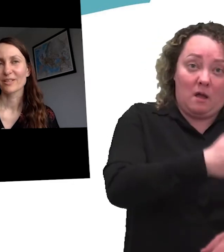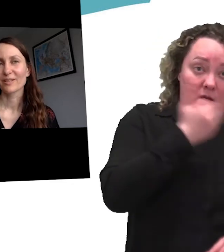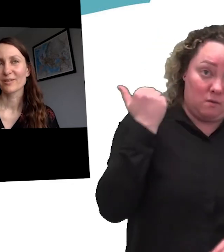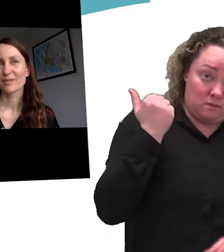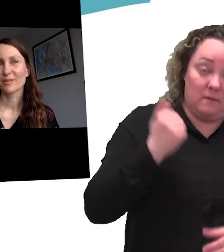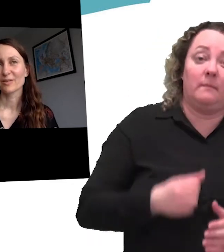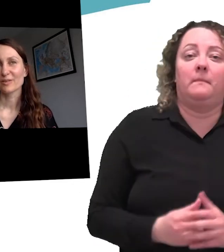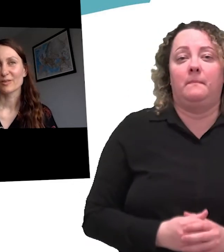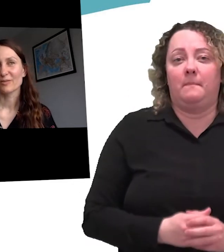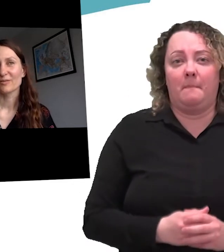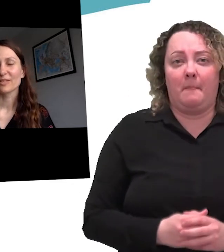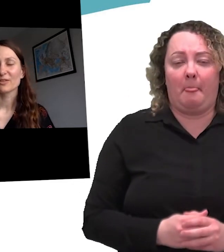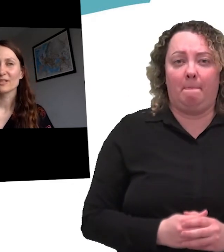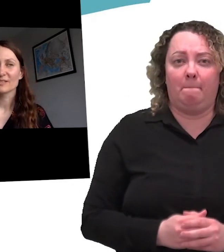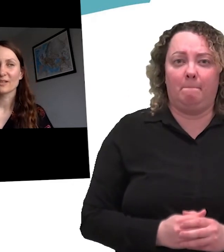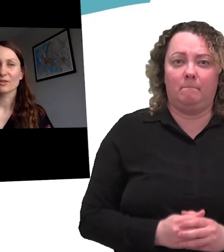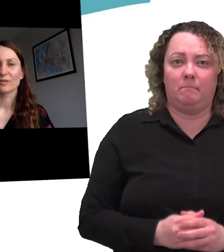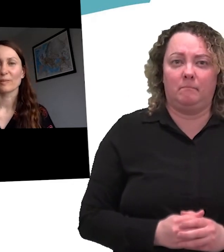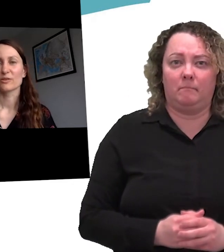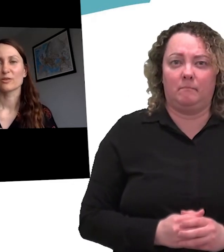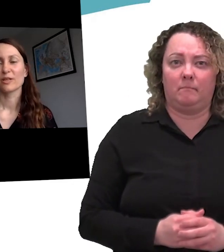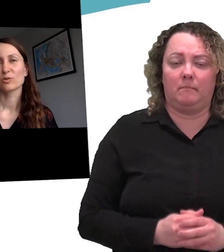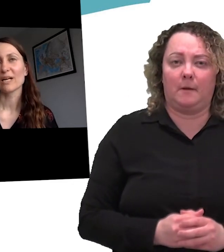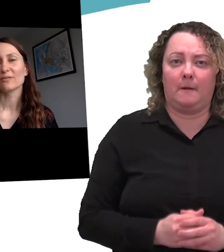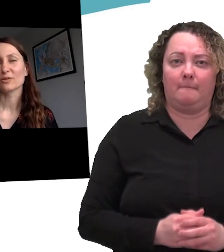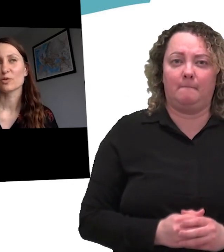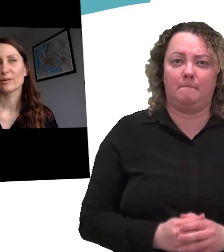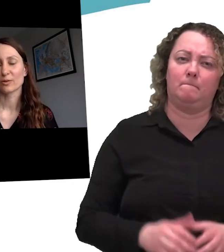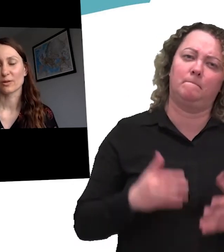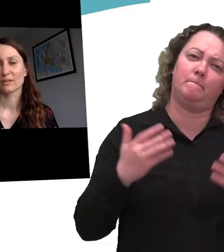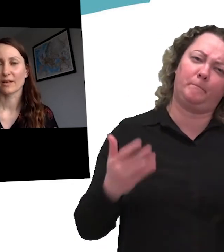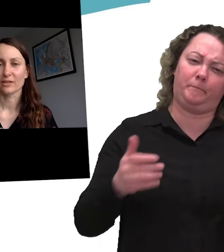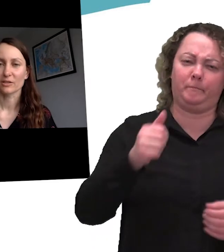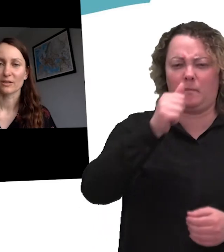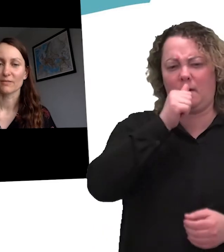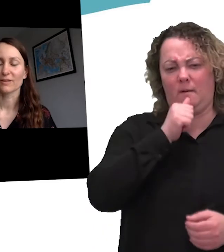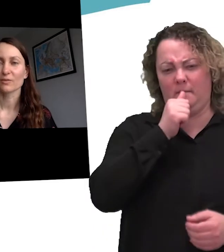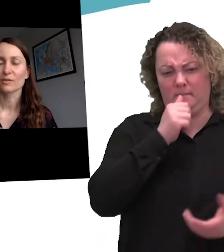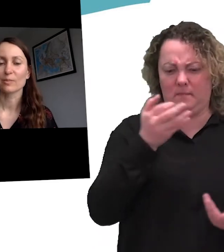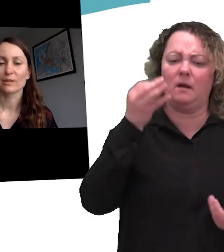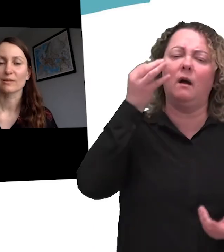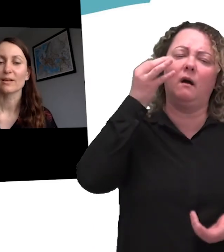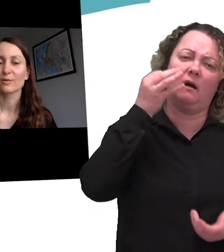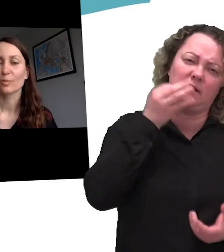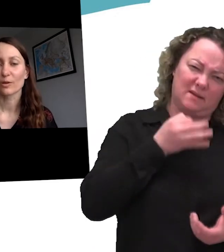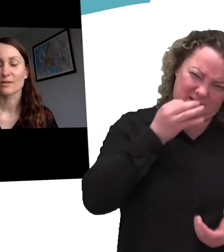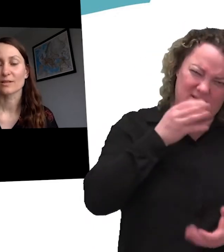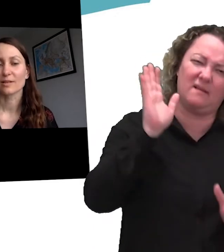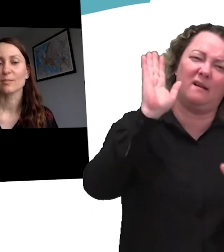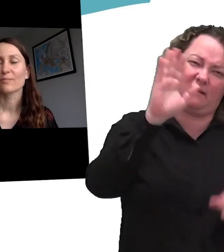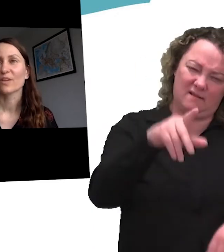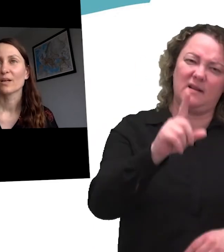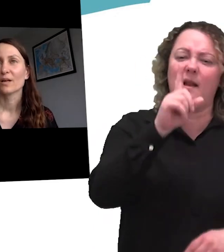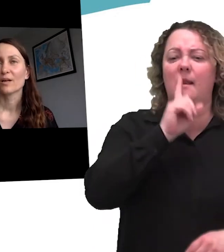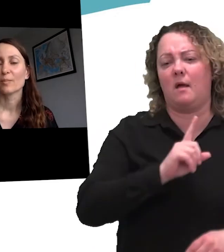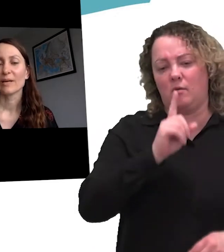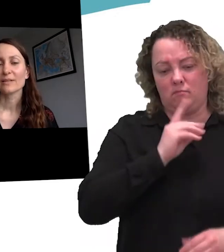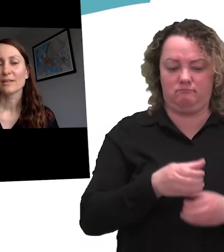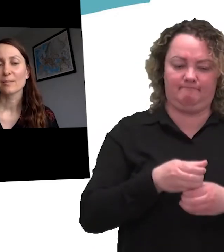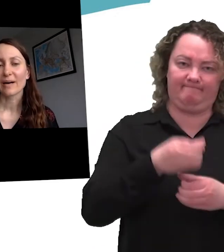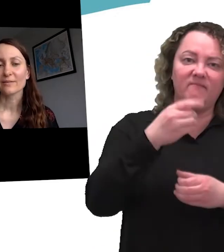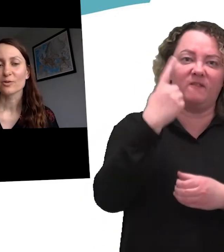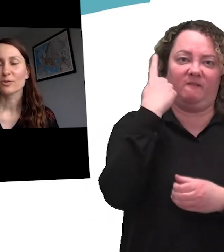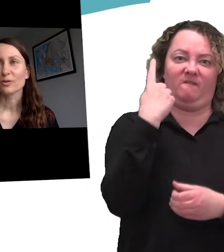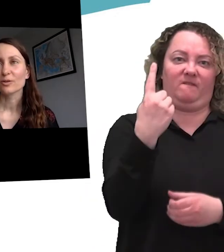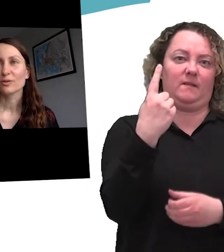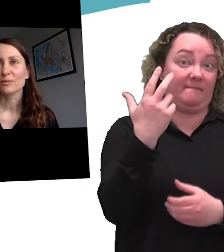O dėl vieno deserto, vat, pavyzdžiui, ledų atveju aš suprantu, ką tai reiškia. Tai yra viena nusipirkta ledų porcija, taip? Bet